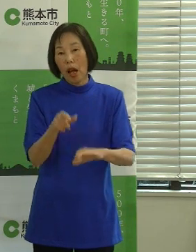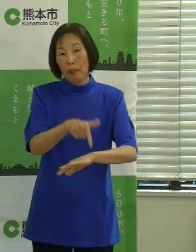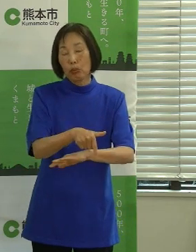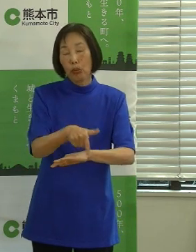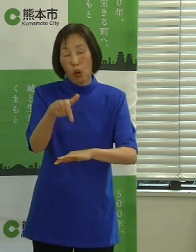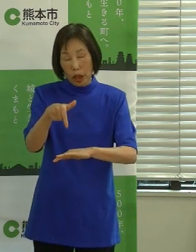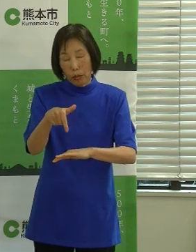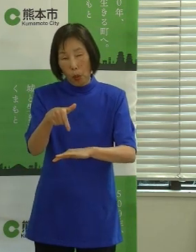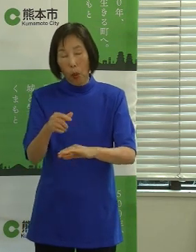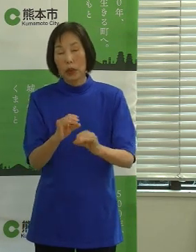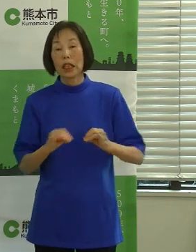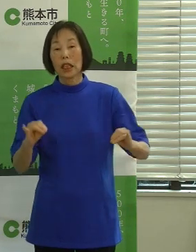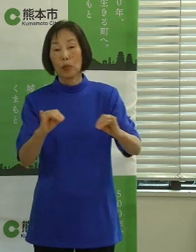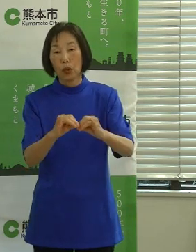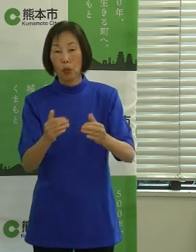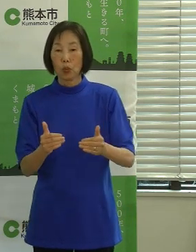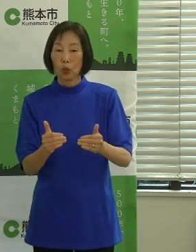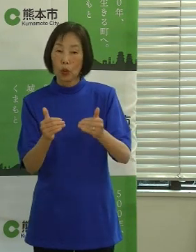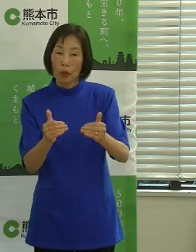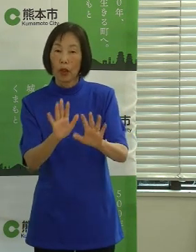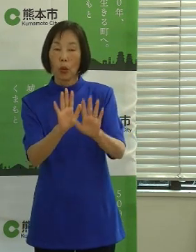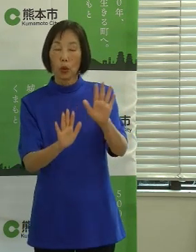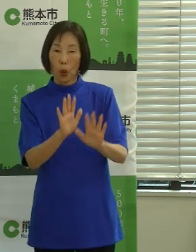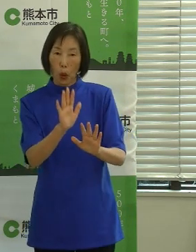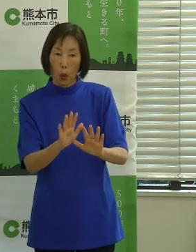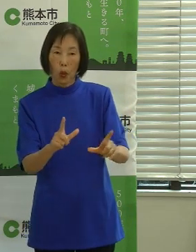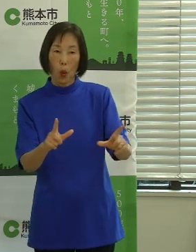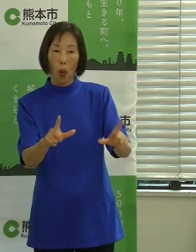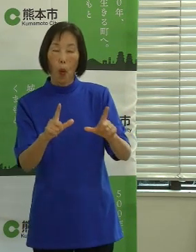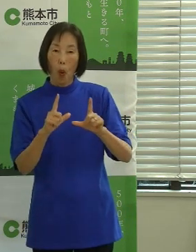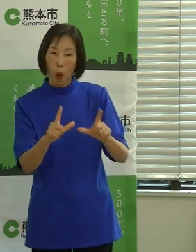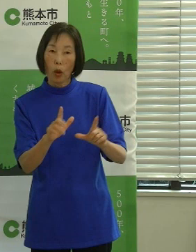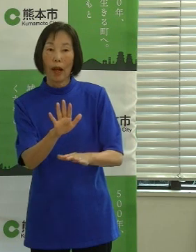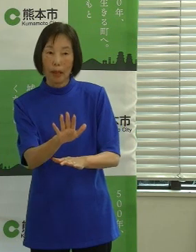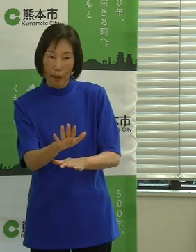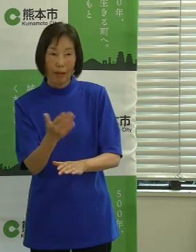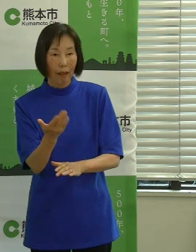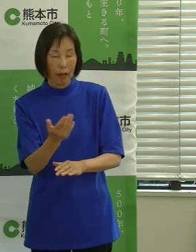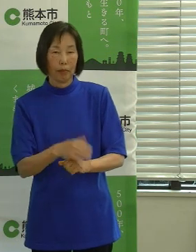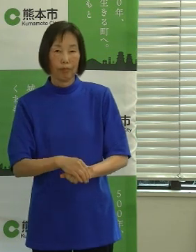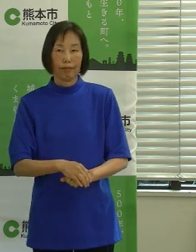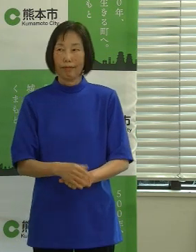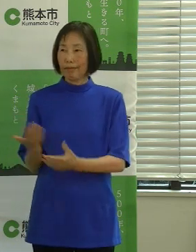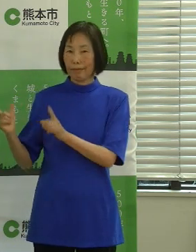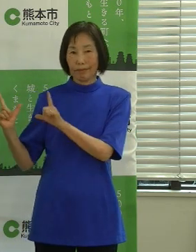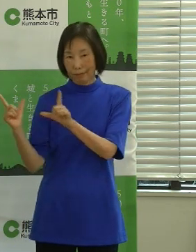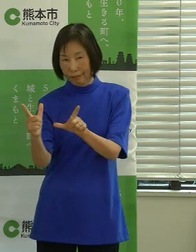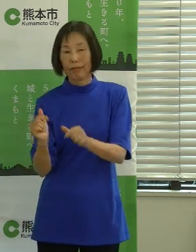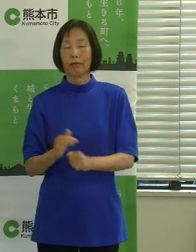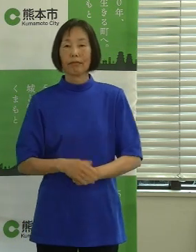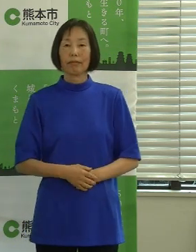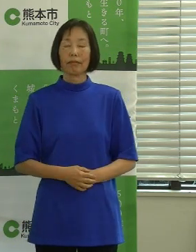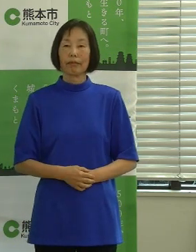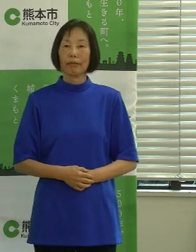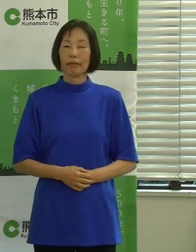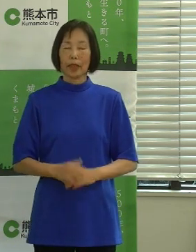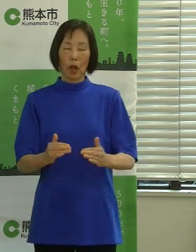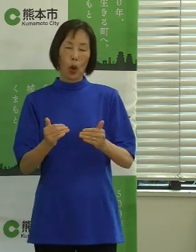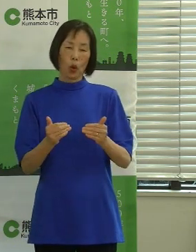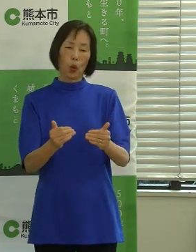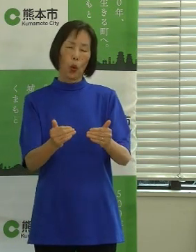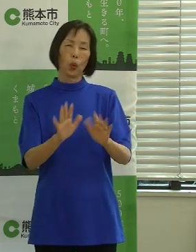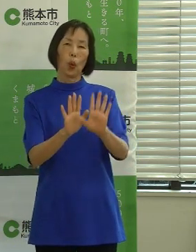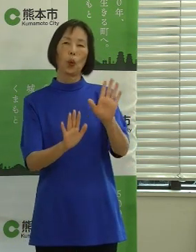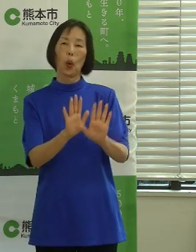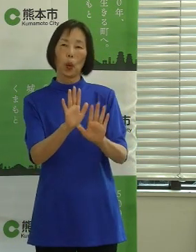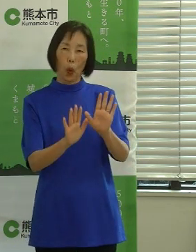はい、なんか進捗状況ですとか、はい、どういった点があるとか、今日報告はありましたでしょうか。 はい、今ですね、進捗状況につい